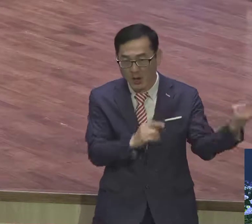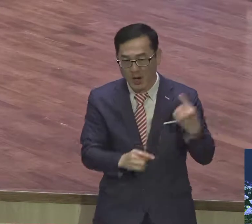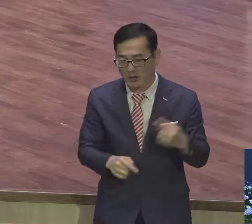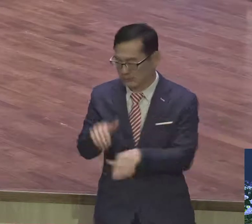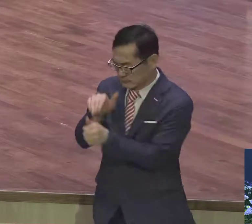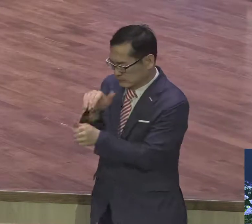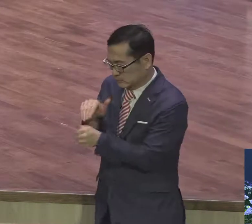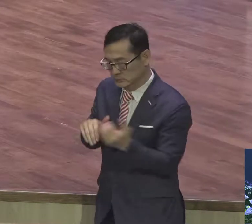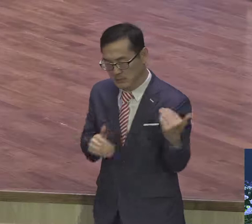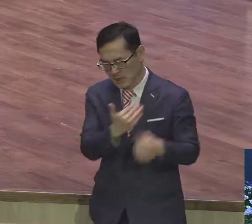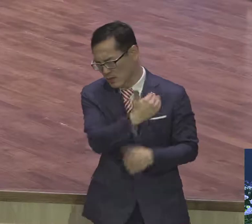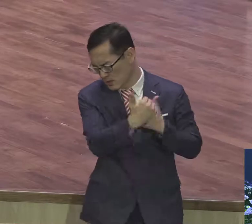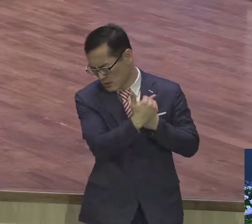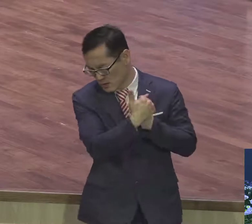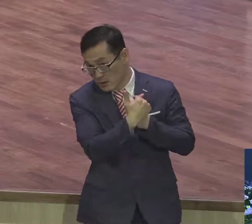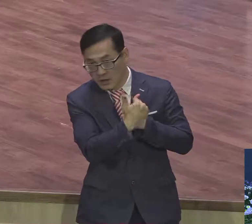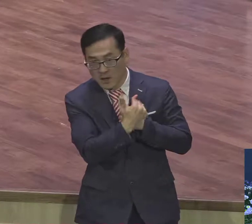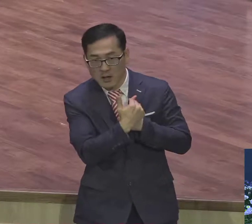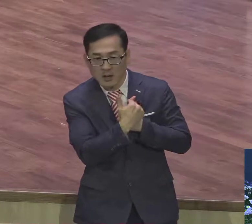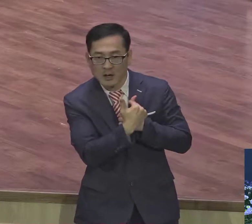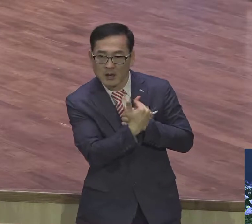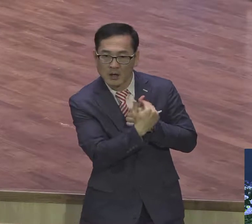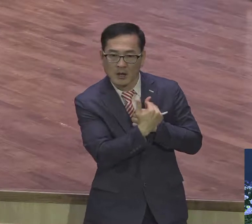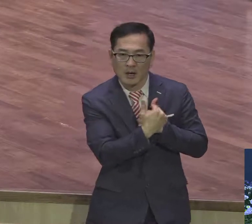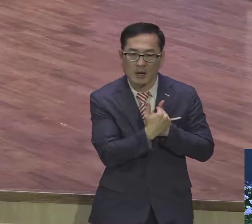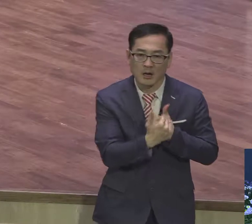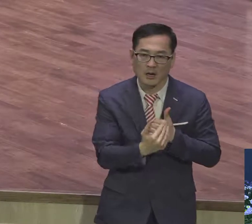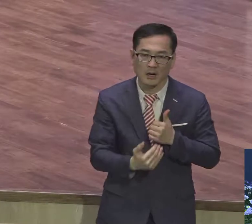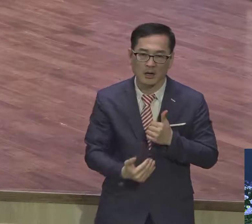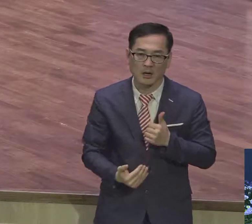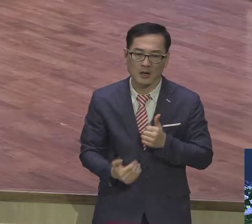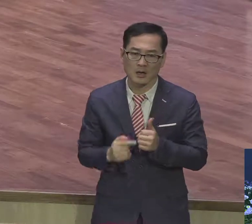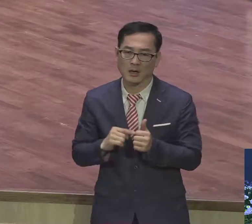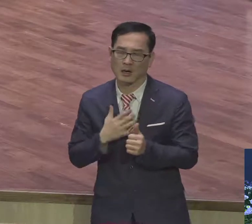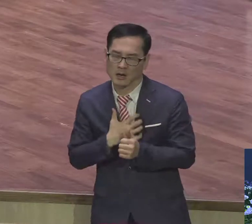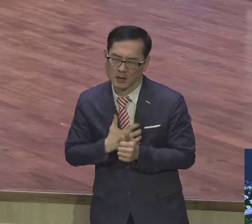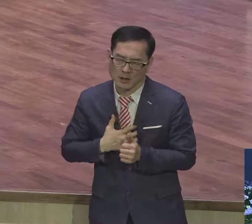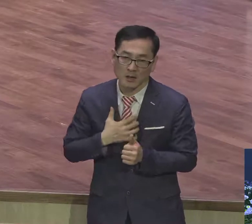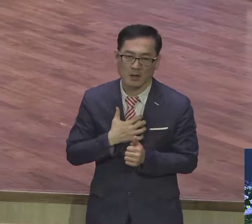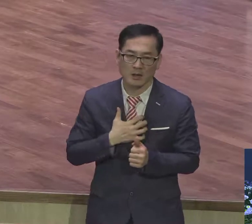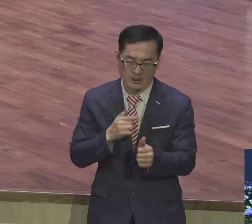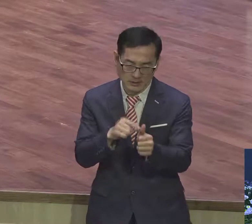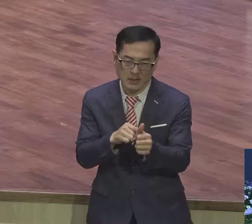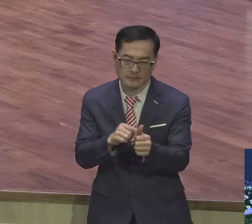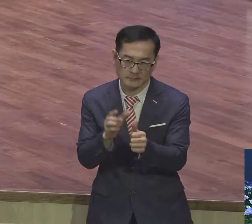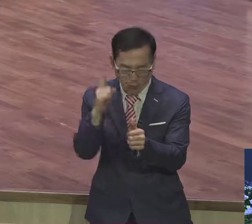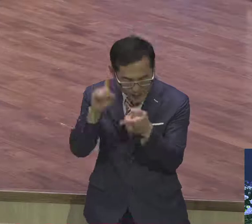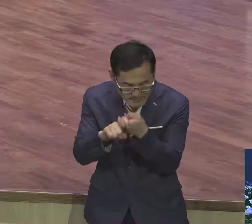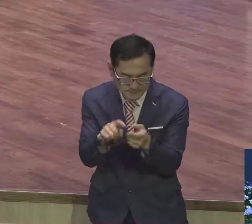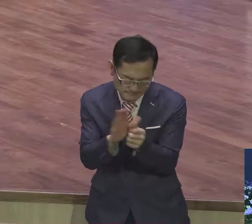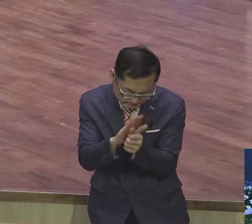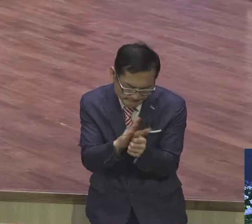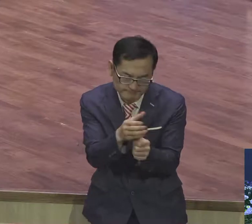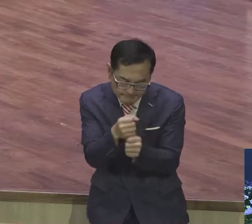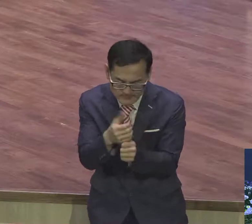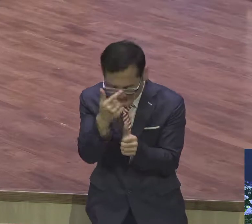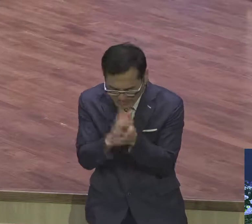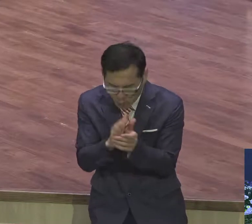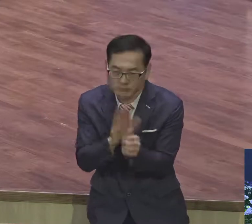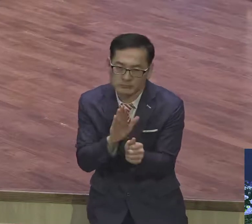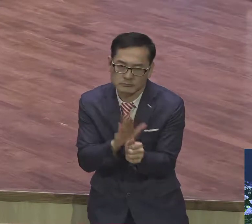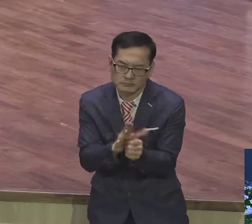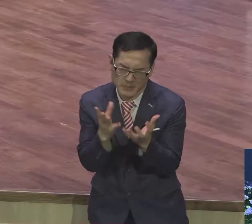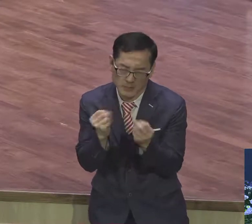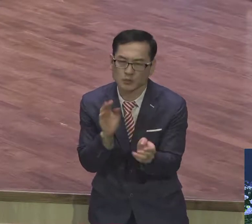무속인 도로하는 사람들은요 기도를 더 많이 줘야 되고 교제를 더 많이 줘야 다른 방도 더 많이 줘야 돼 재행이 힘들어요 시달린다니까